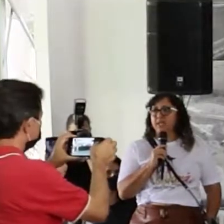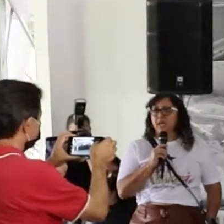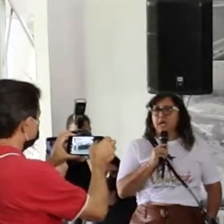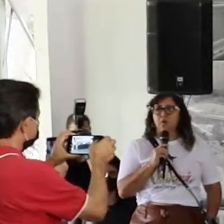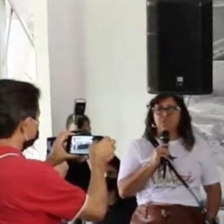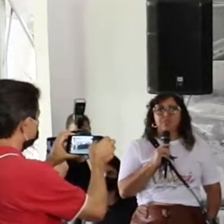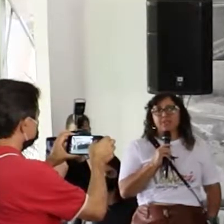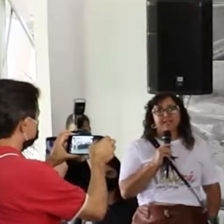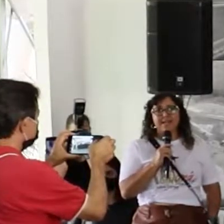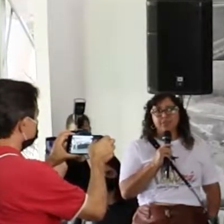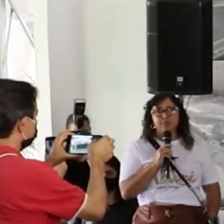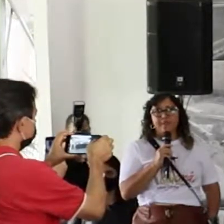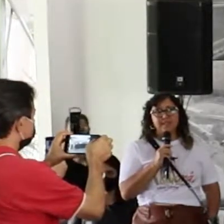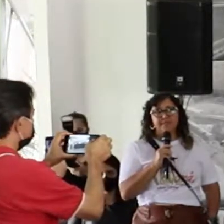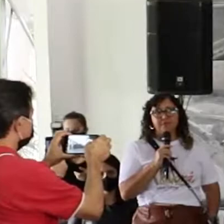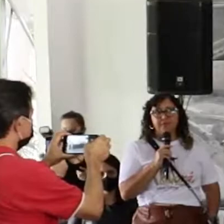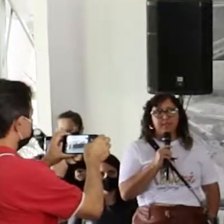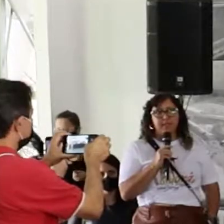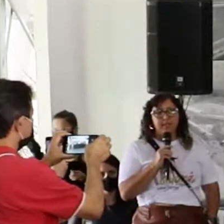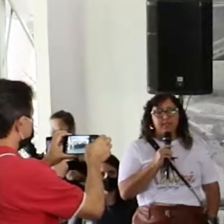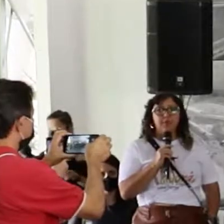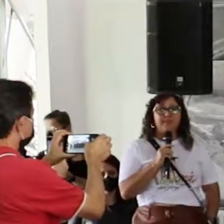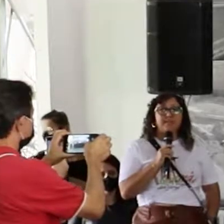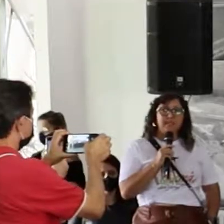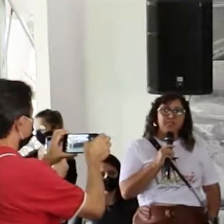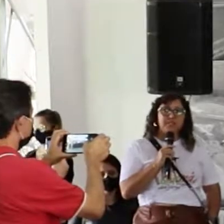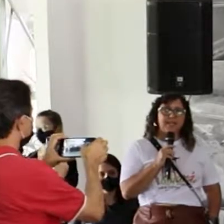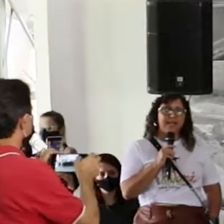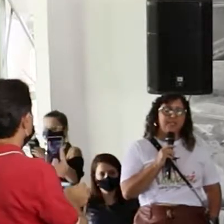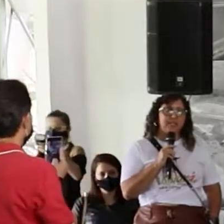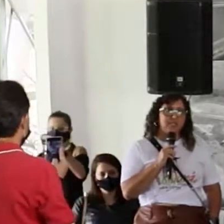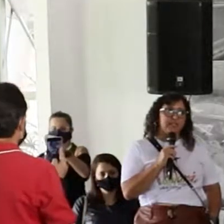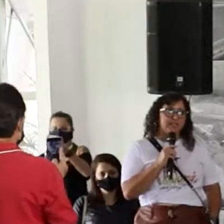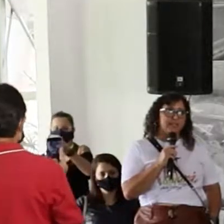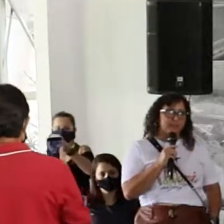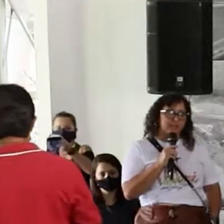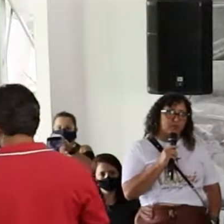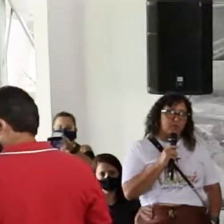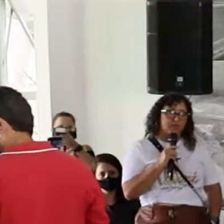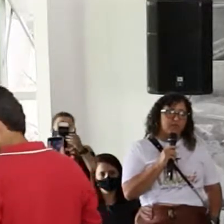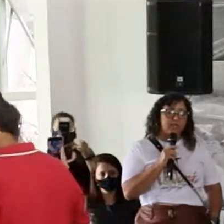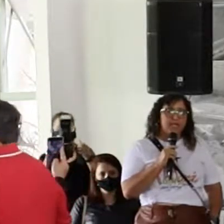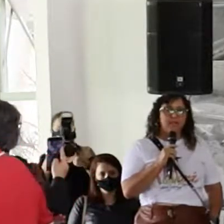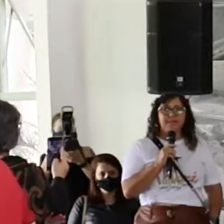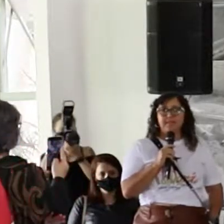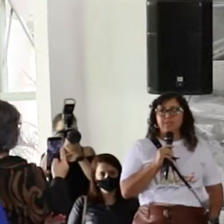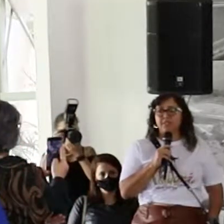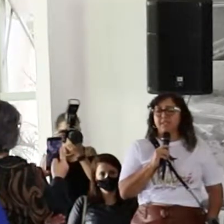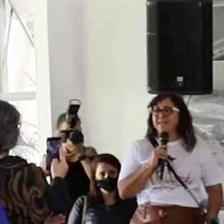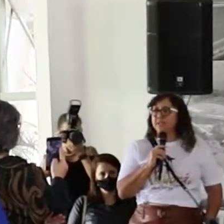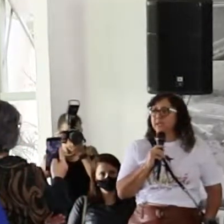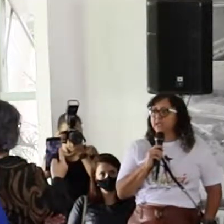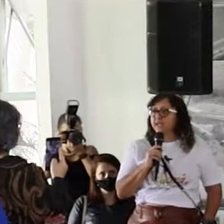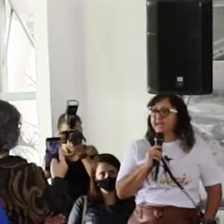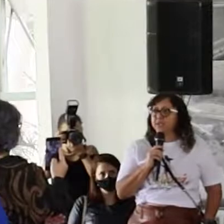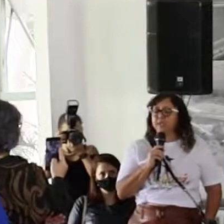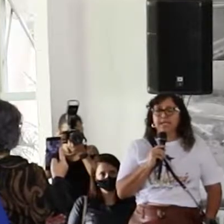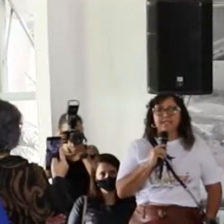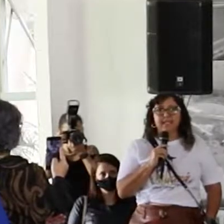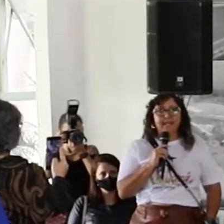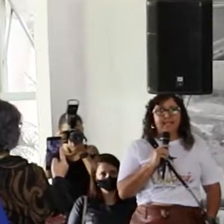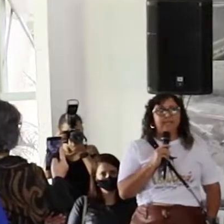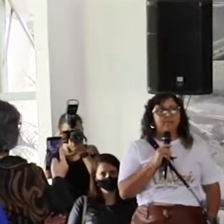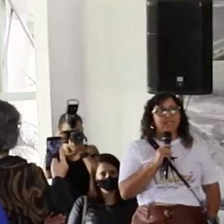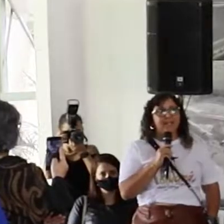cidade inteligente Aonde a sociedade não estivesse envolvida não existe cidade inteligente 100ah e não existe cidade